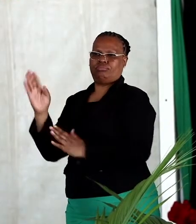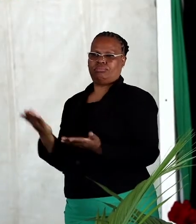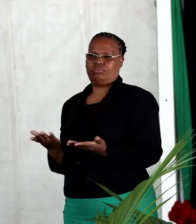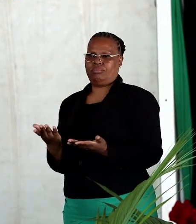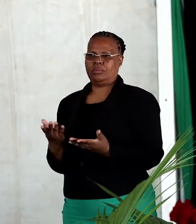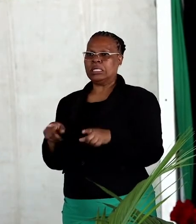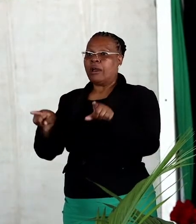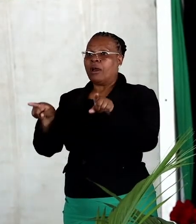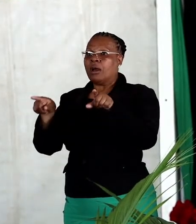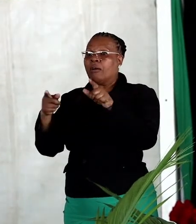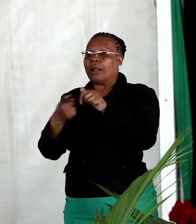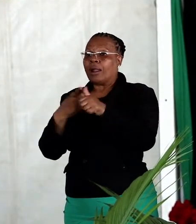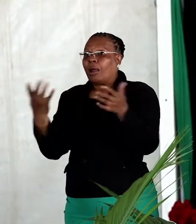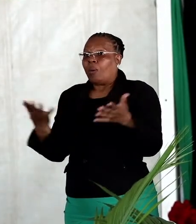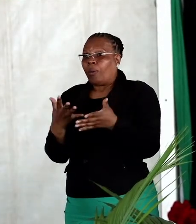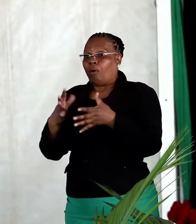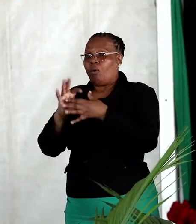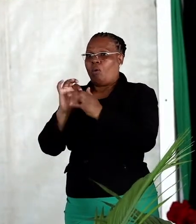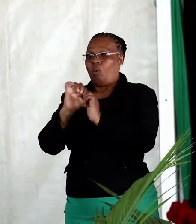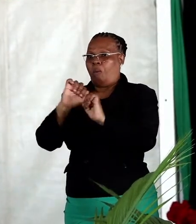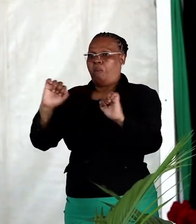ekuqaleni emakhayeni ethu.